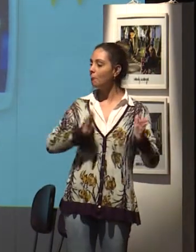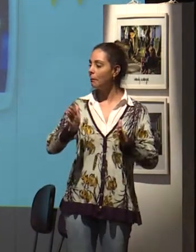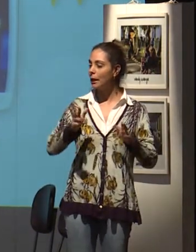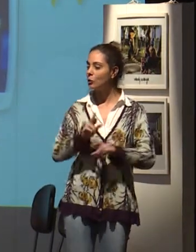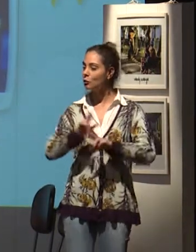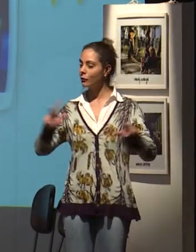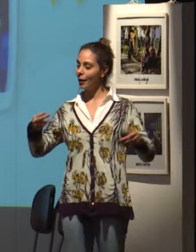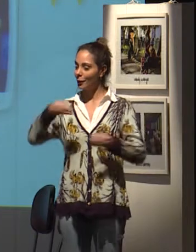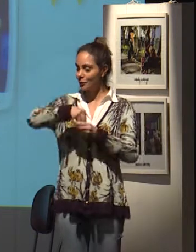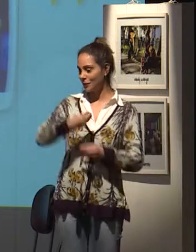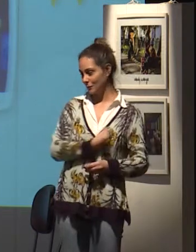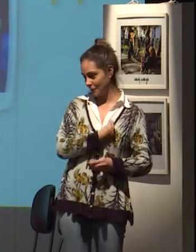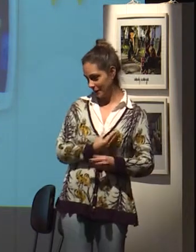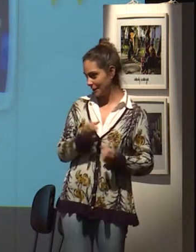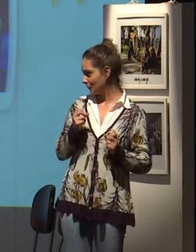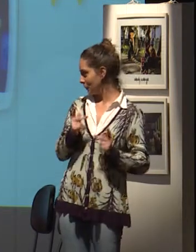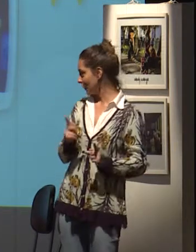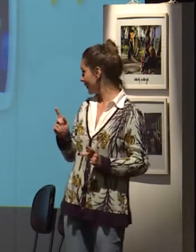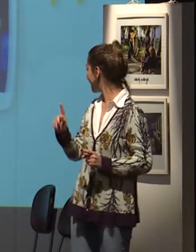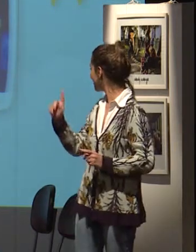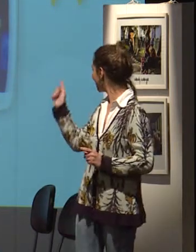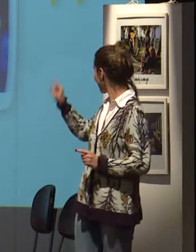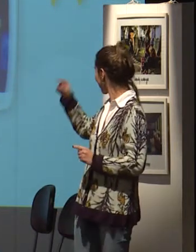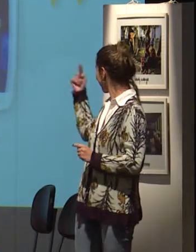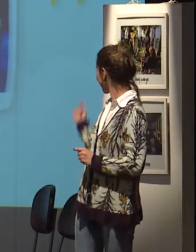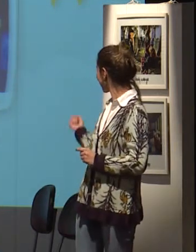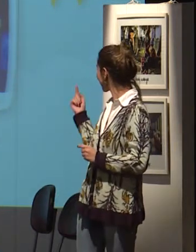Então, eu coloquei essas 2 fotos para demonstrar esses 2 períodos na minha vida.